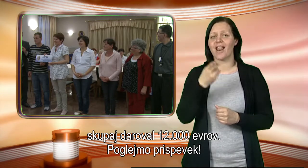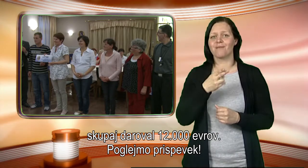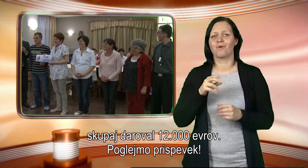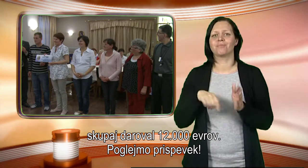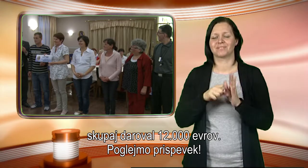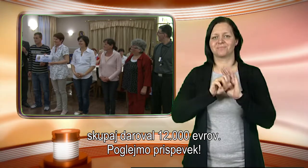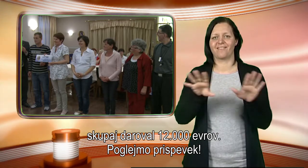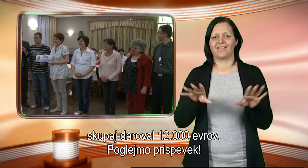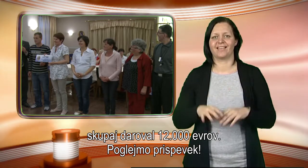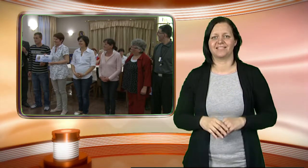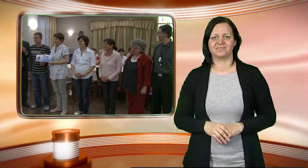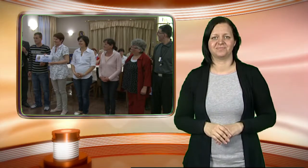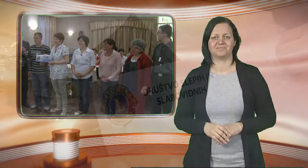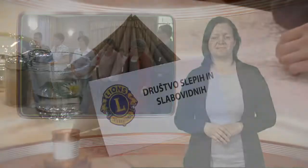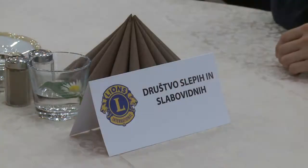Poglejmo prispevek.